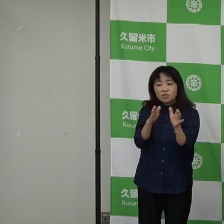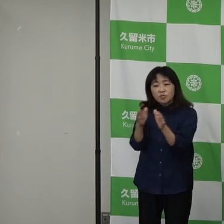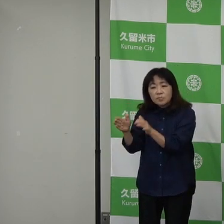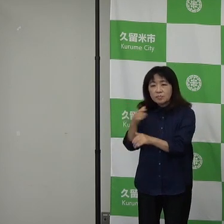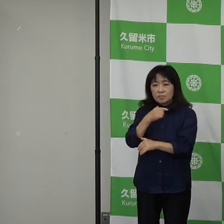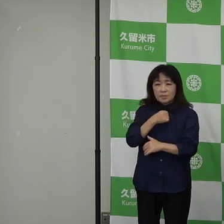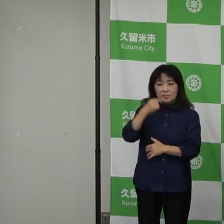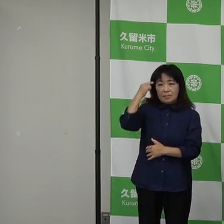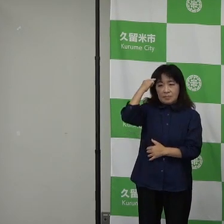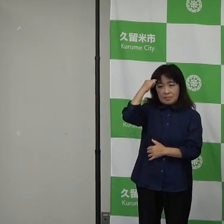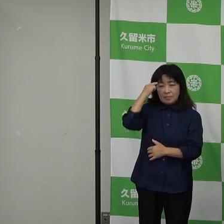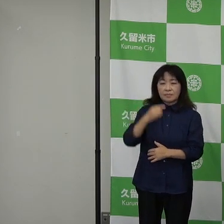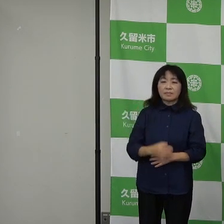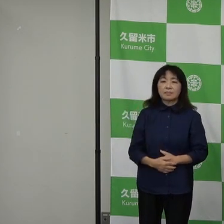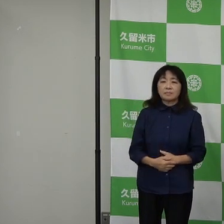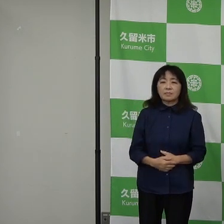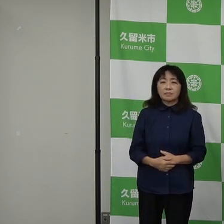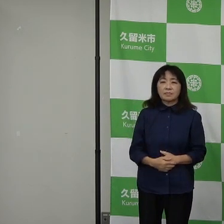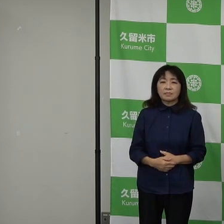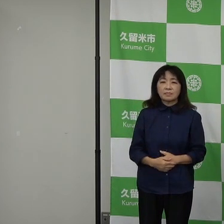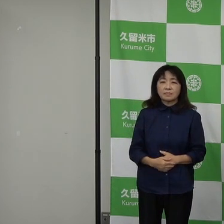いと思います。